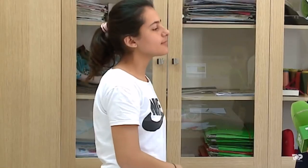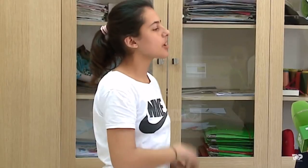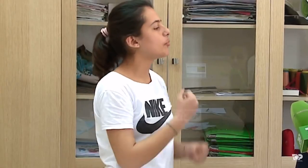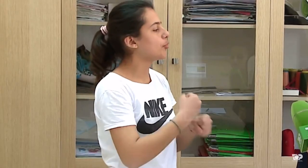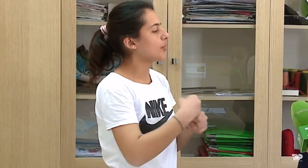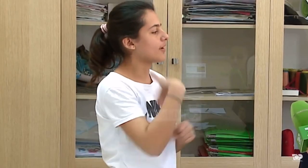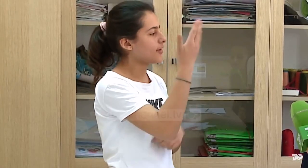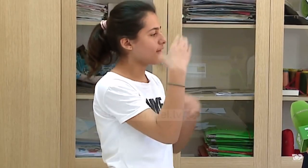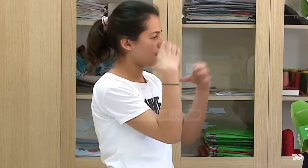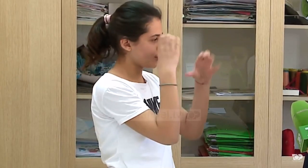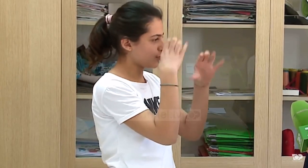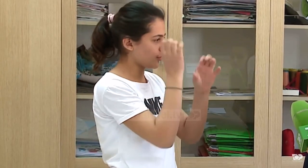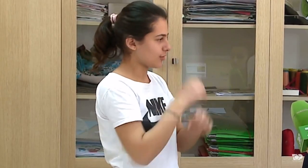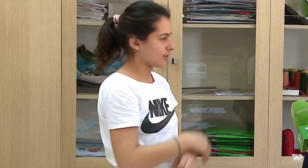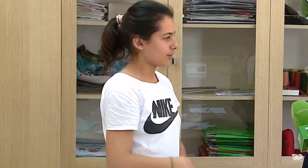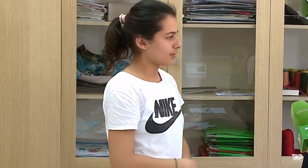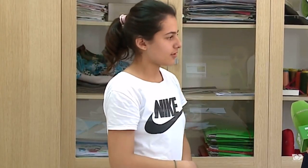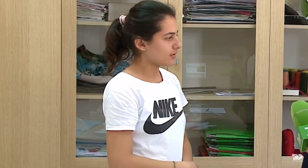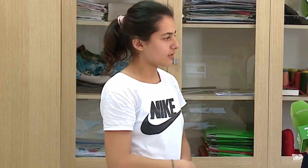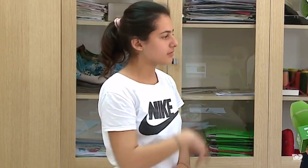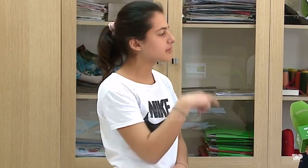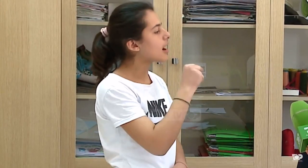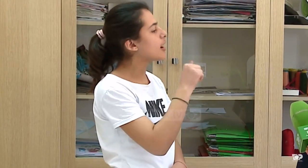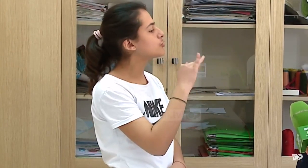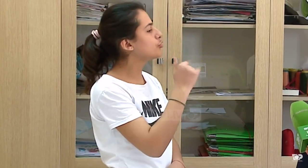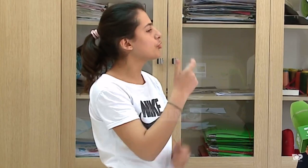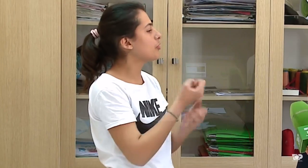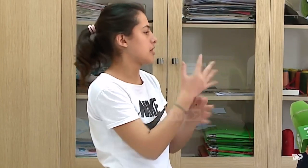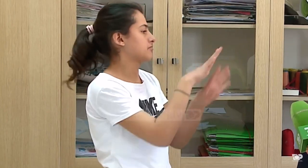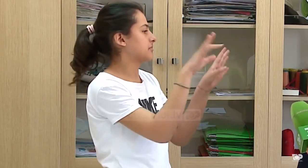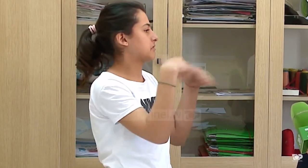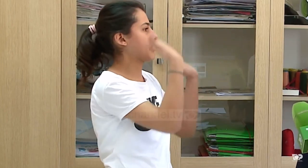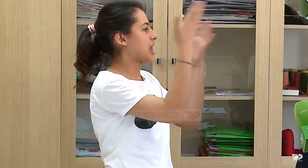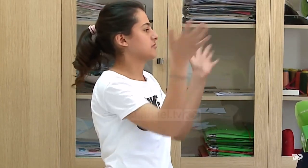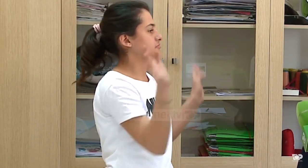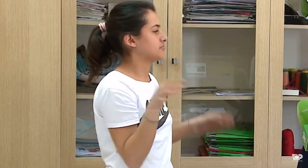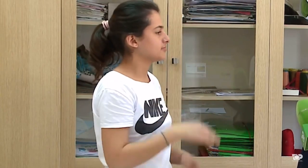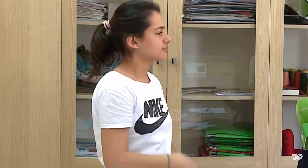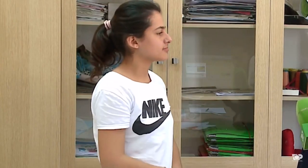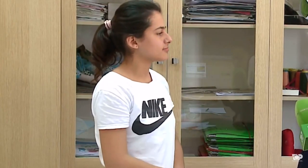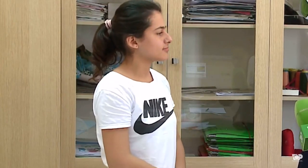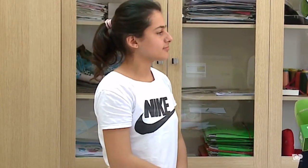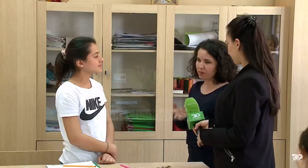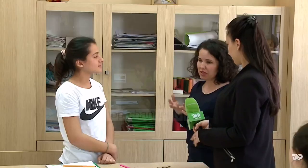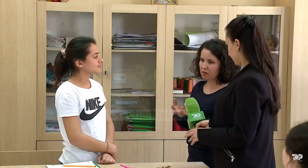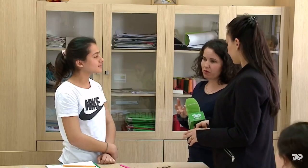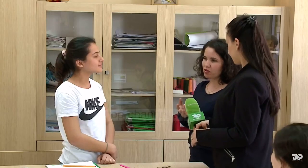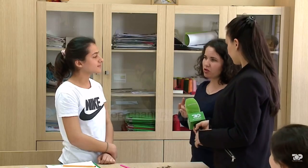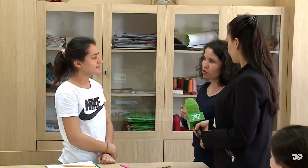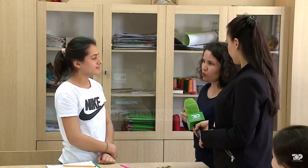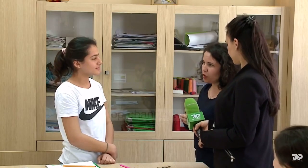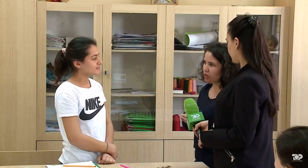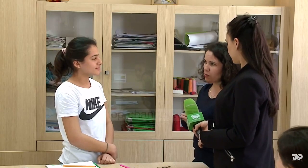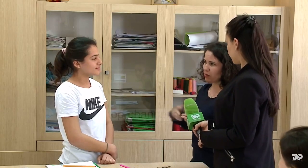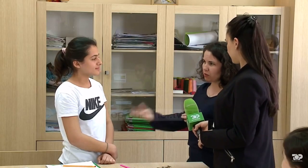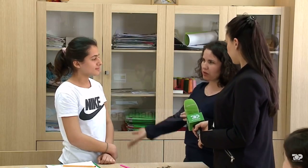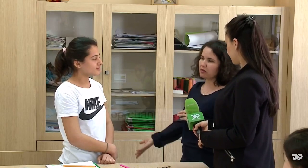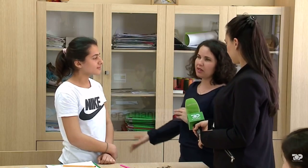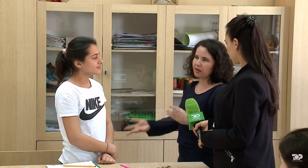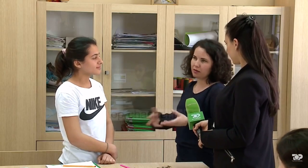shumë që të bëhem fotografe, të fotografoj natyrën. Pjesa më e vështirë është komunikimi me të tjerët.